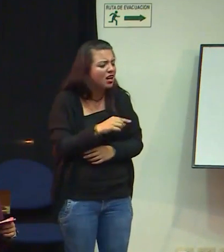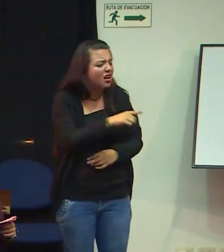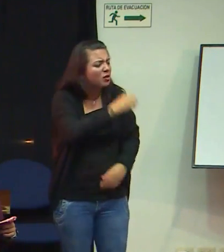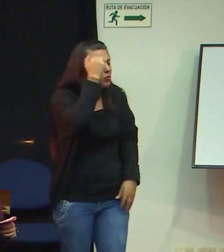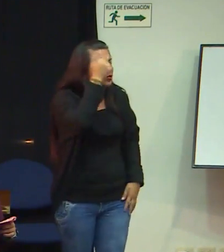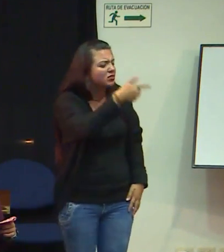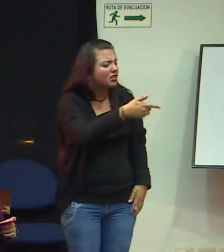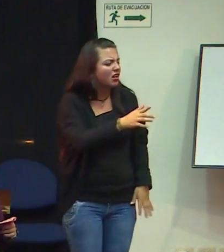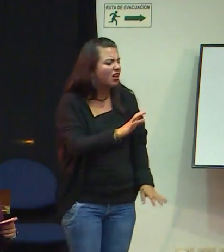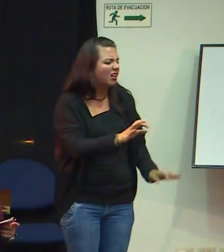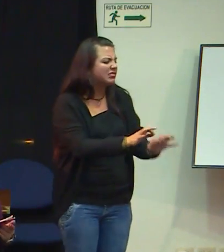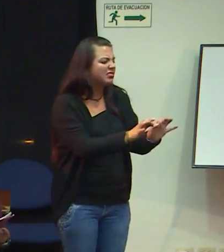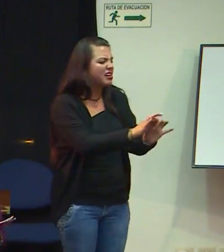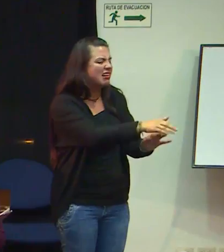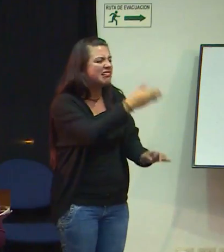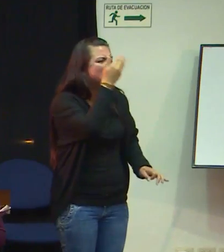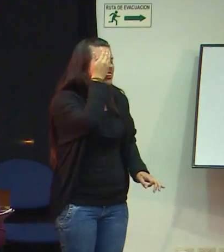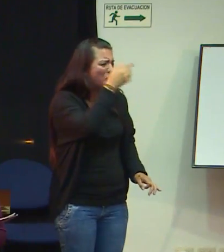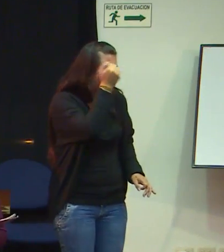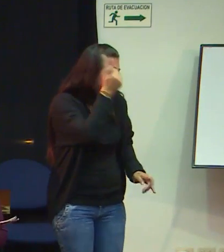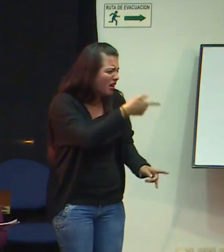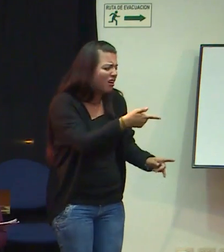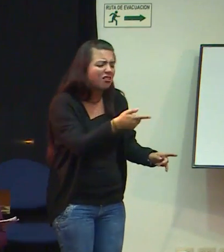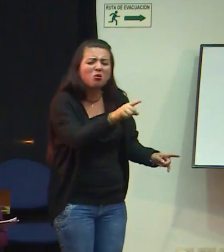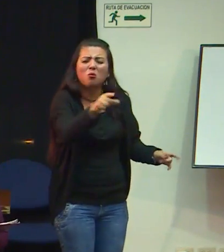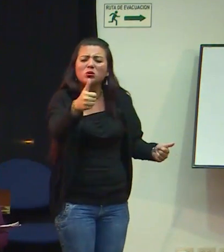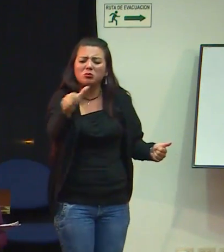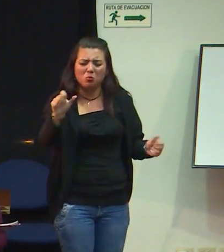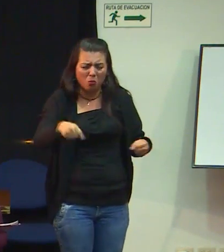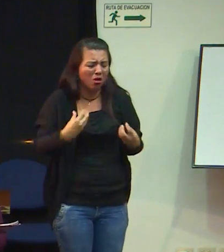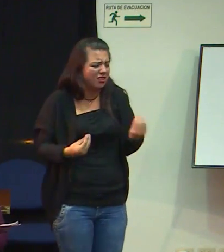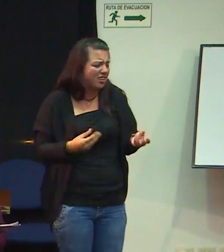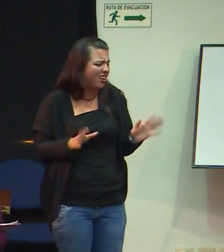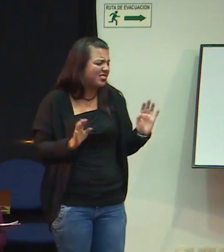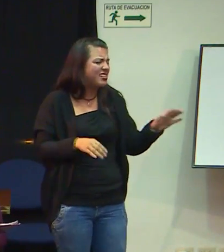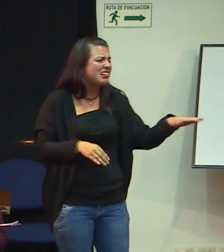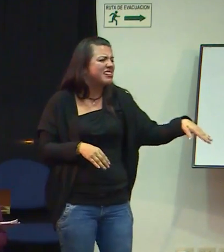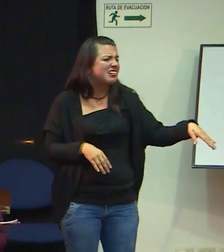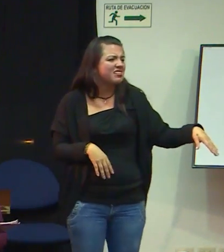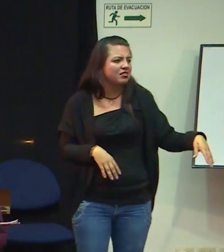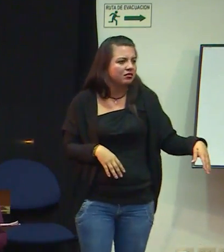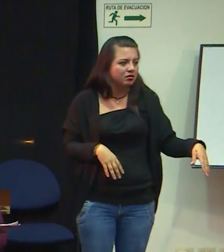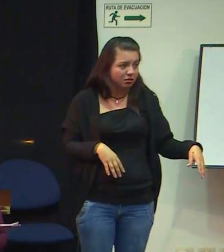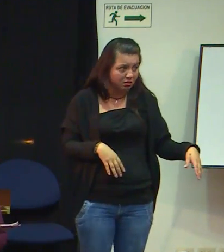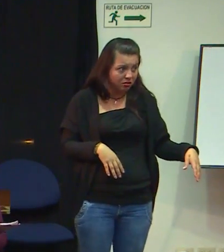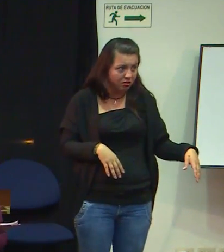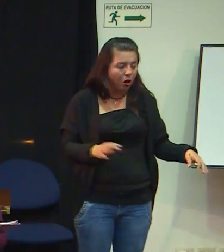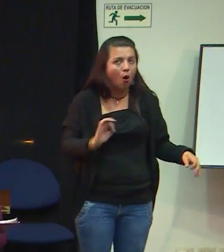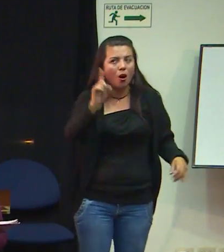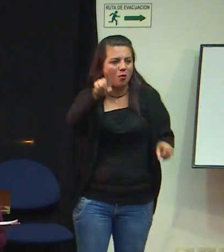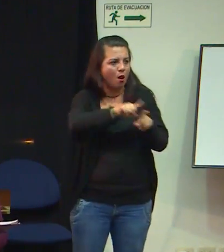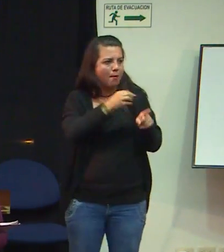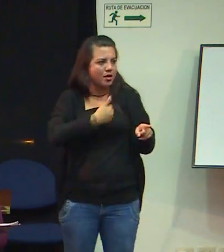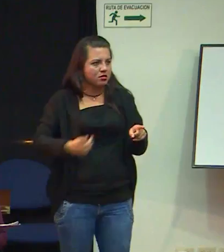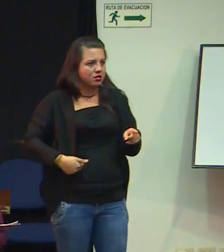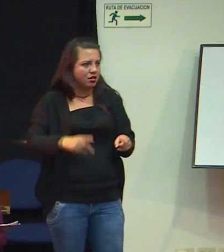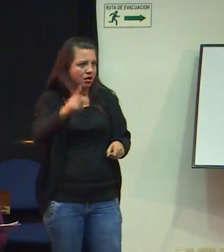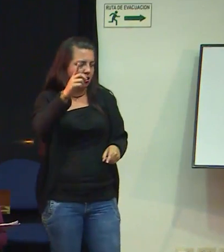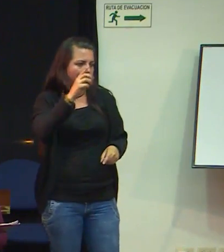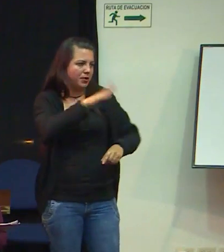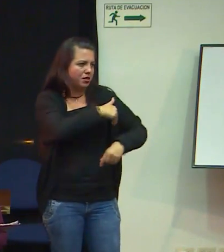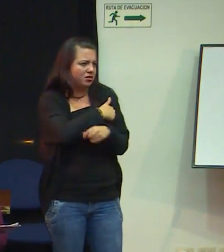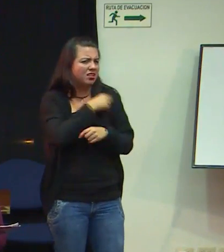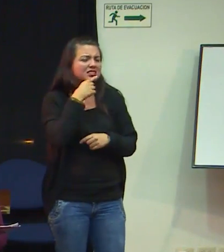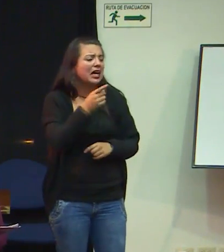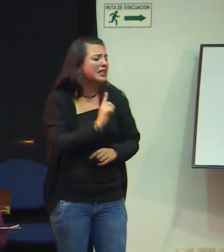simple oficio ahí que cualquier persona puede ejercer. O es como lo ha dicho el presidente y la ministra de Educación, es que los médicos ya no